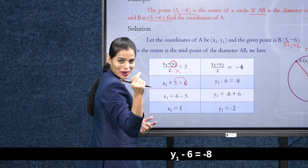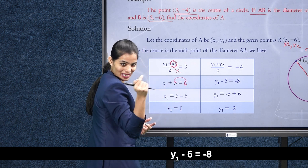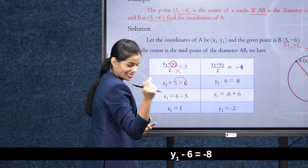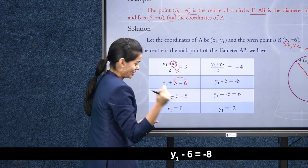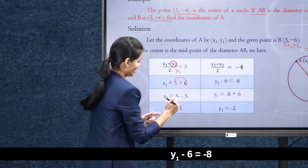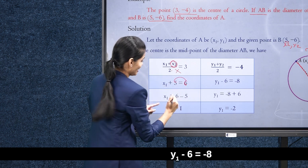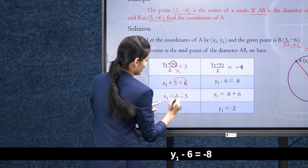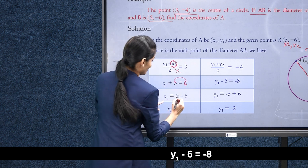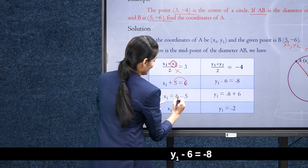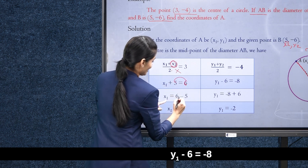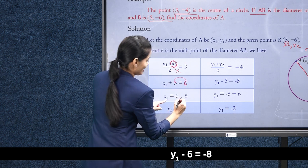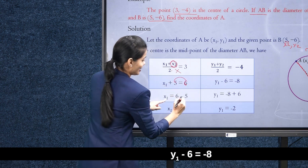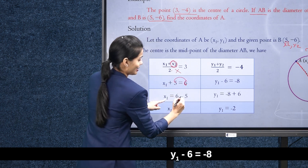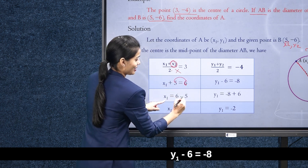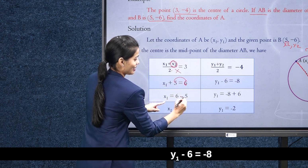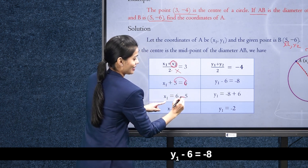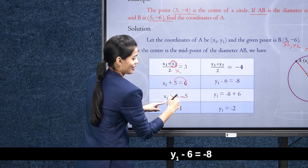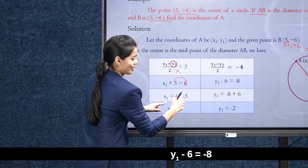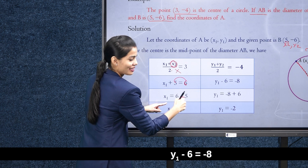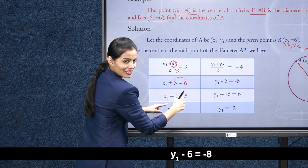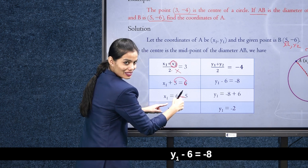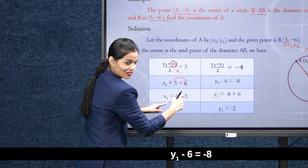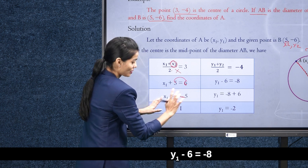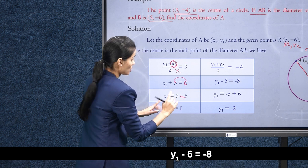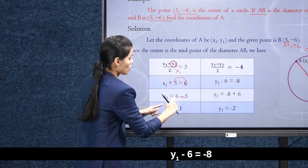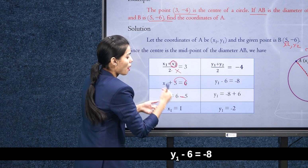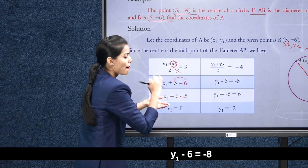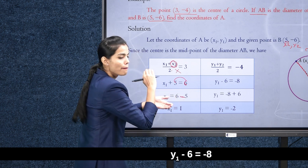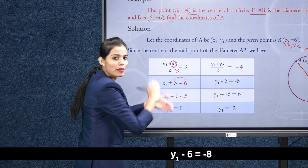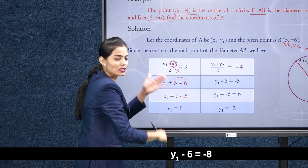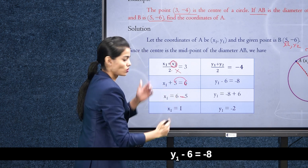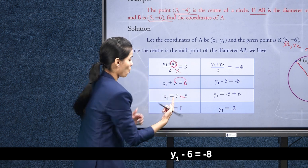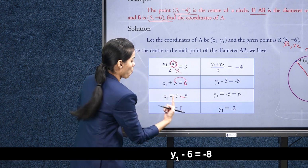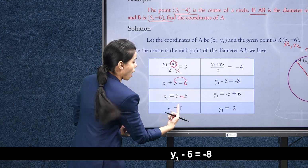y1 minus 6 is equal to minus 8.